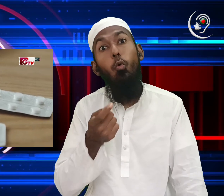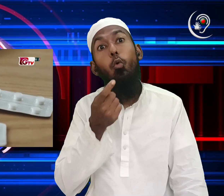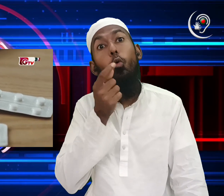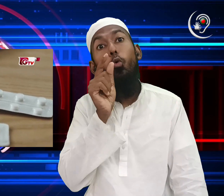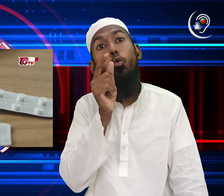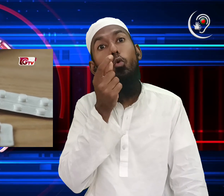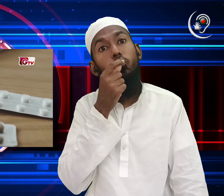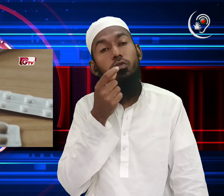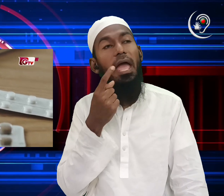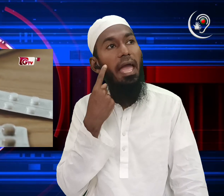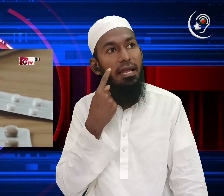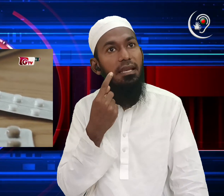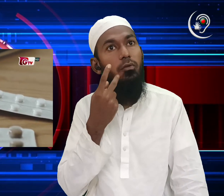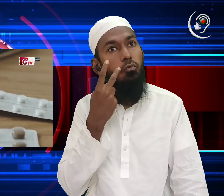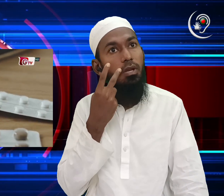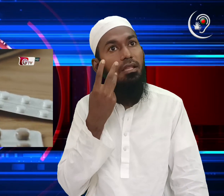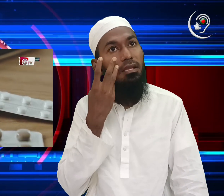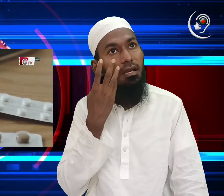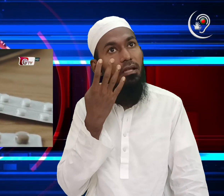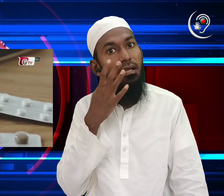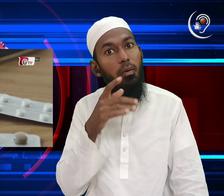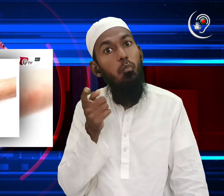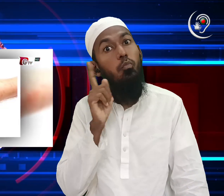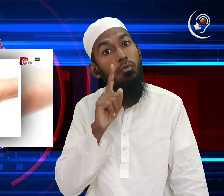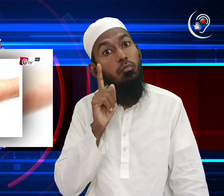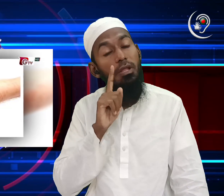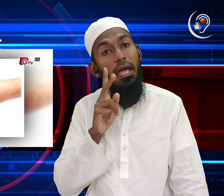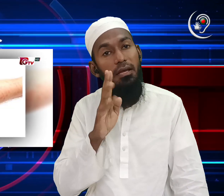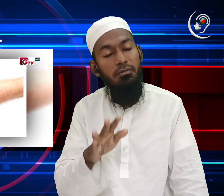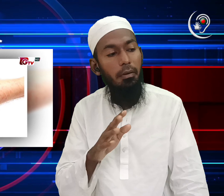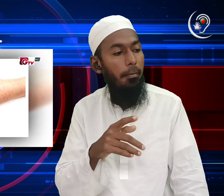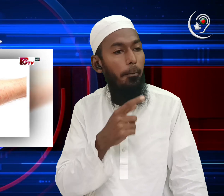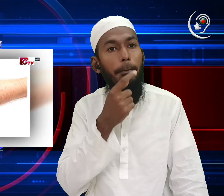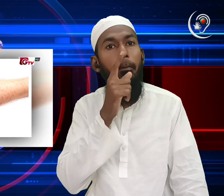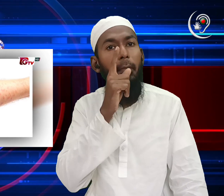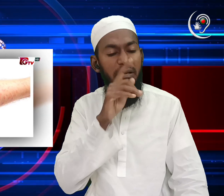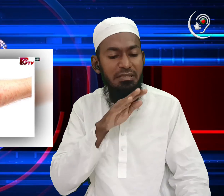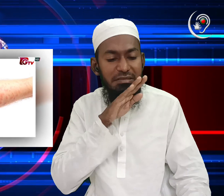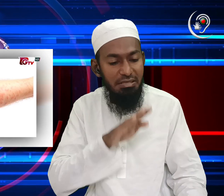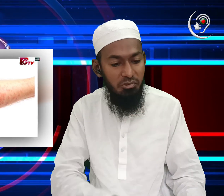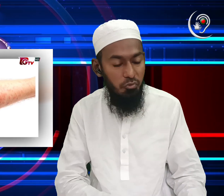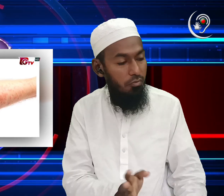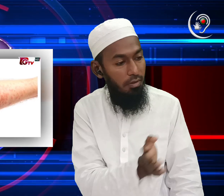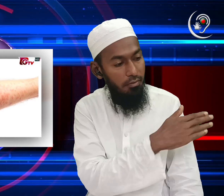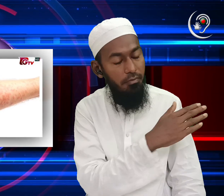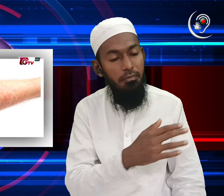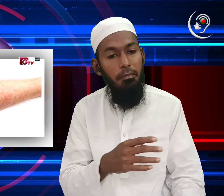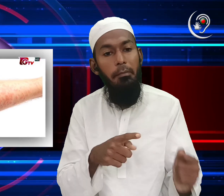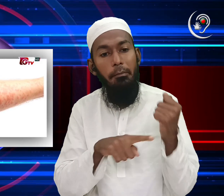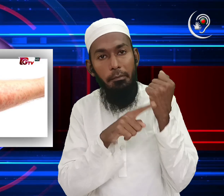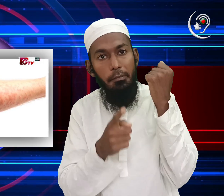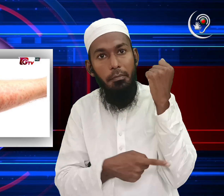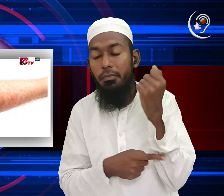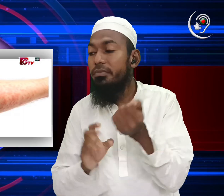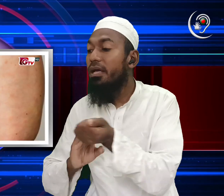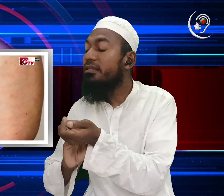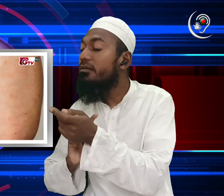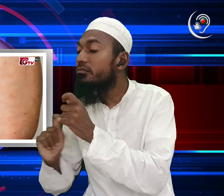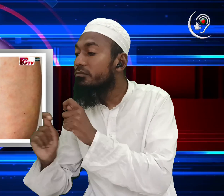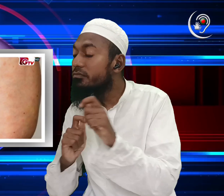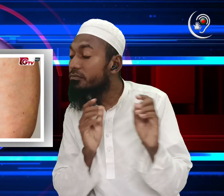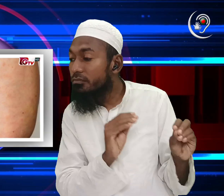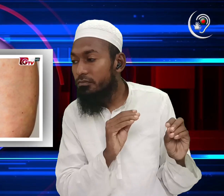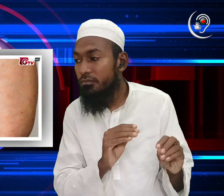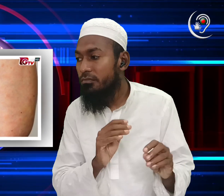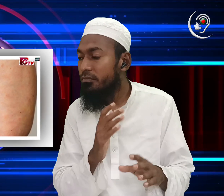হয়। তবে শিশু, অন্তঃসত্ত্বা ও স্তন্যদানকারী নারীদের চিকিৎসকের পরামর্শ ছাড়া কোনো ওষুধ দেয়া যাবে না। আরও একবার বলা